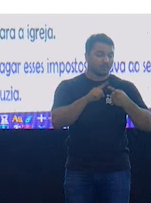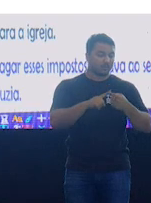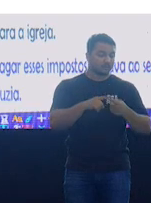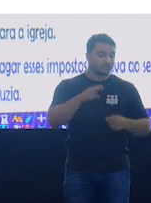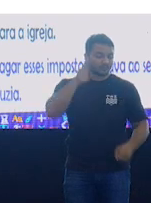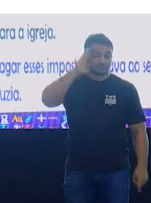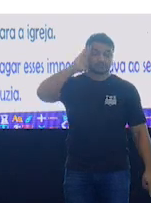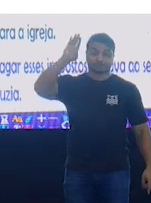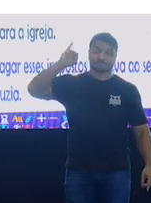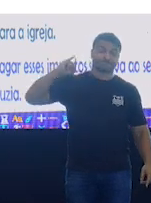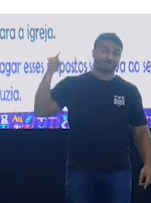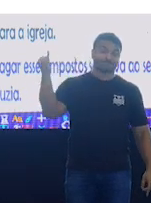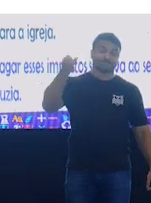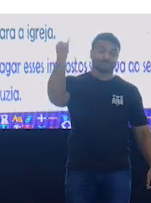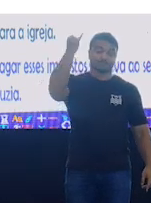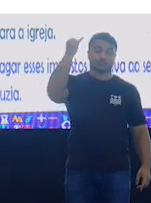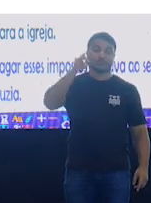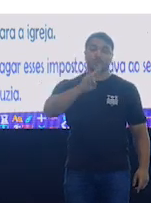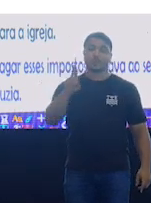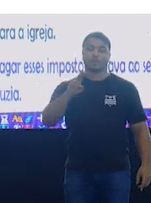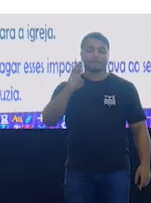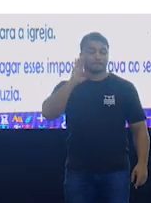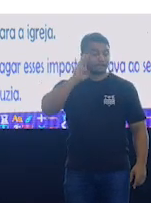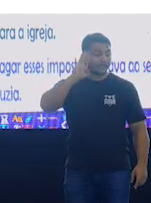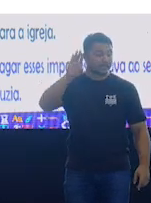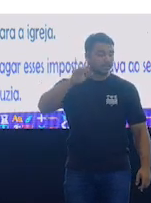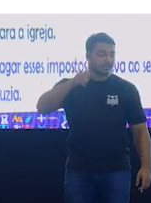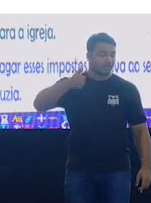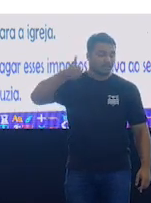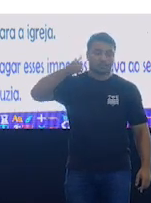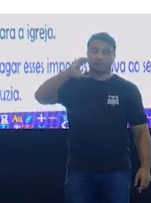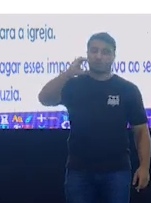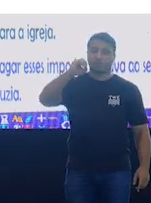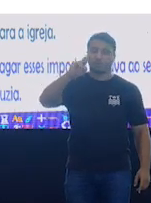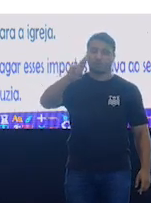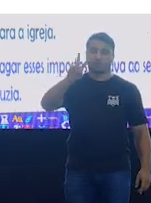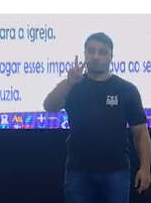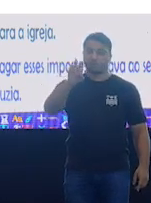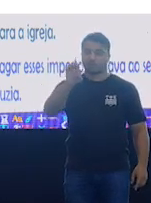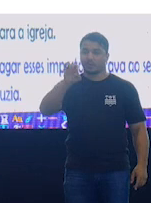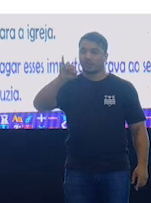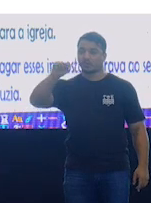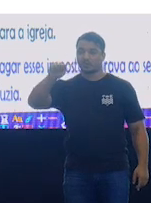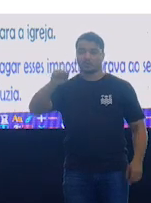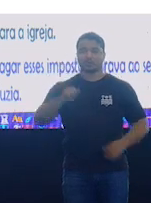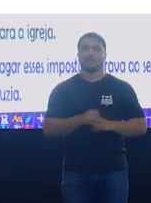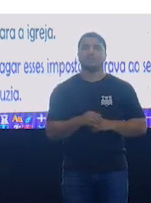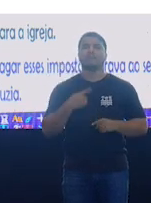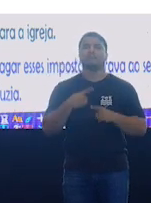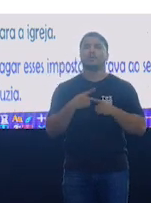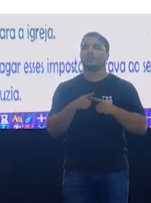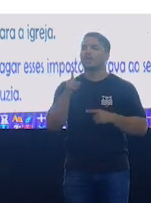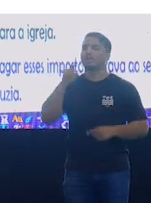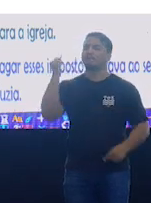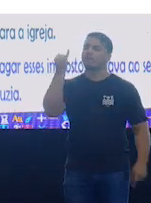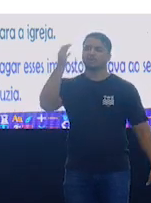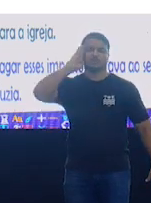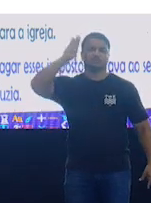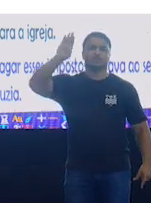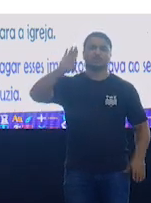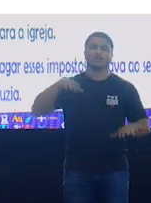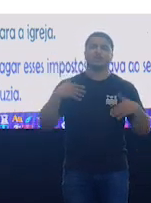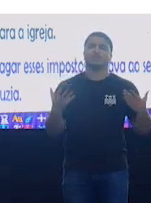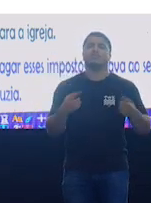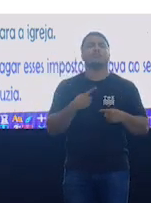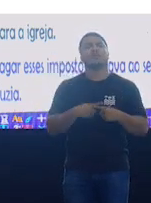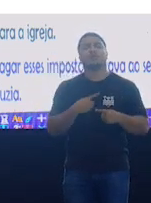mais importante de todos, coloca aí no seu caderno, a corvéia. Por que que a corvéia era mais